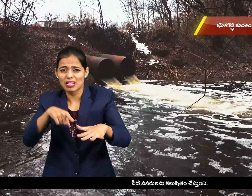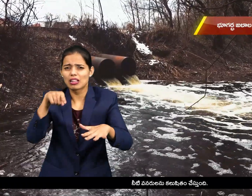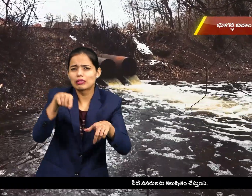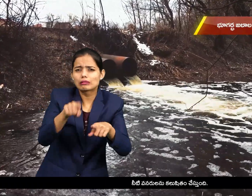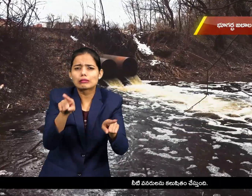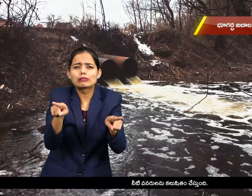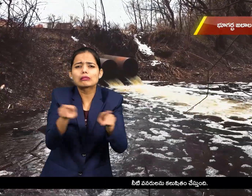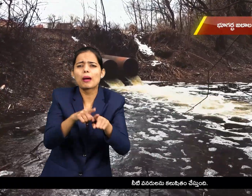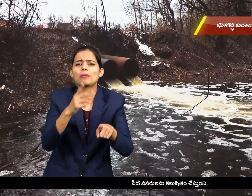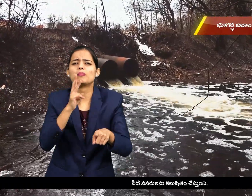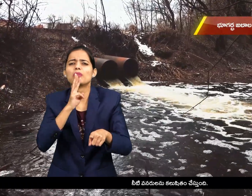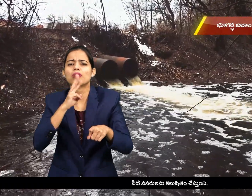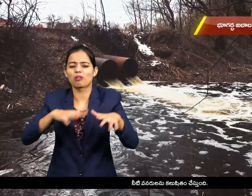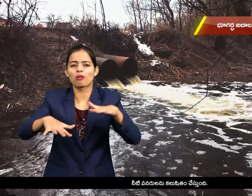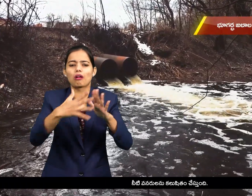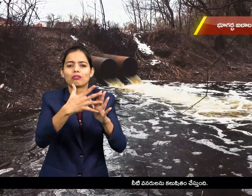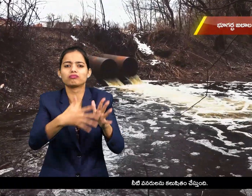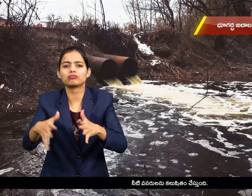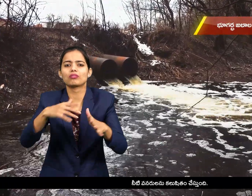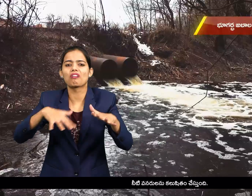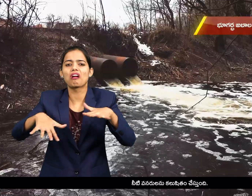కలుషితం చేస్తుంది.